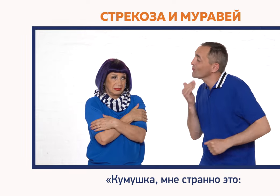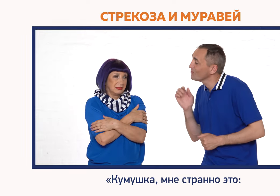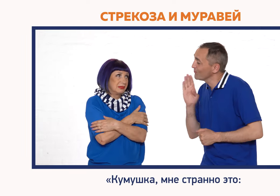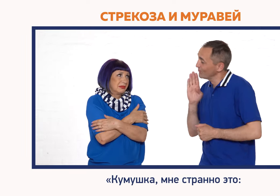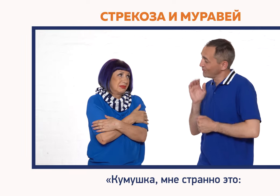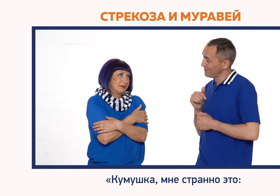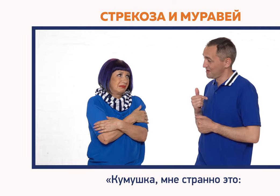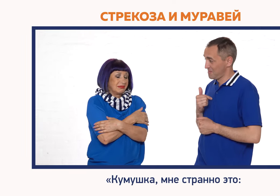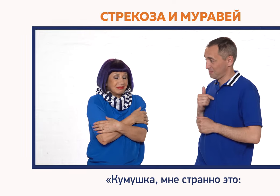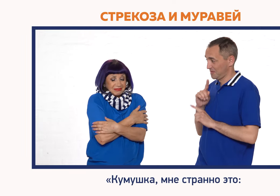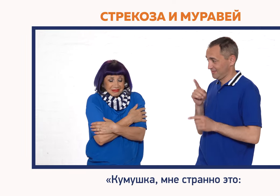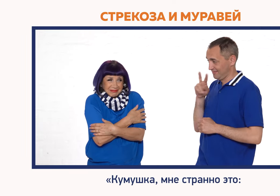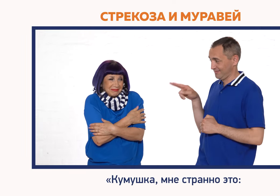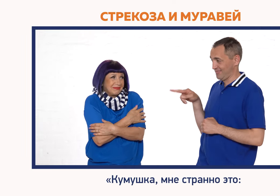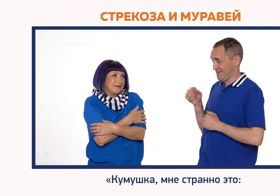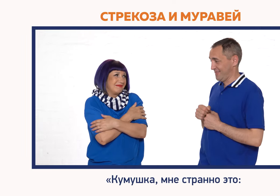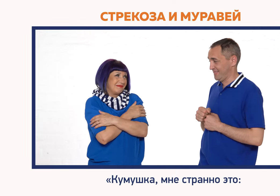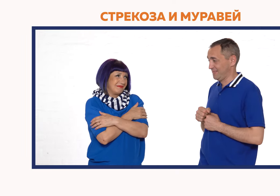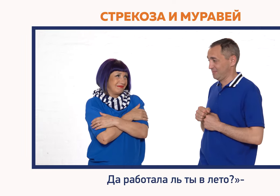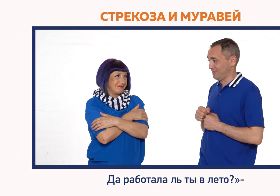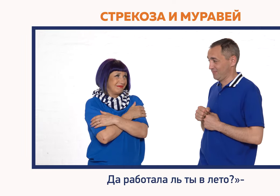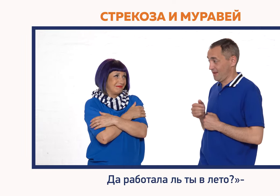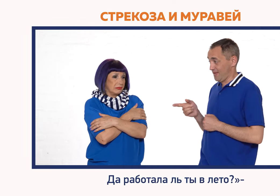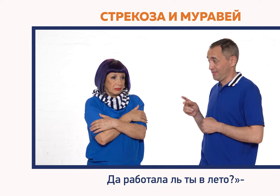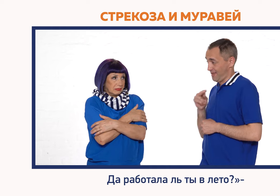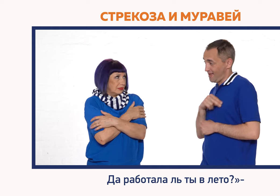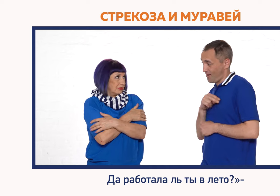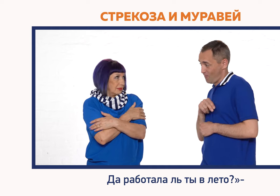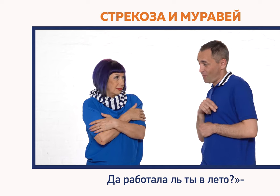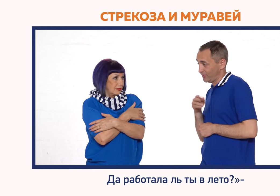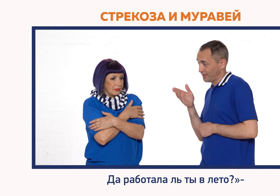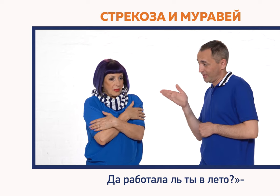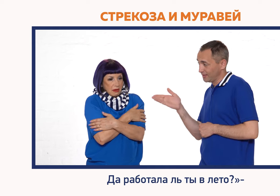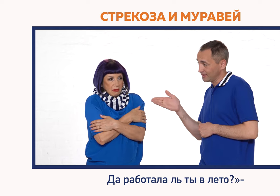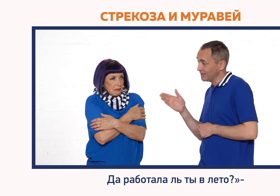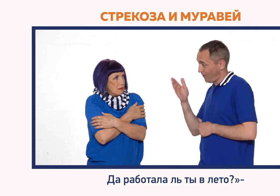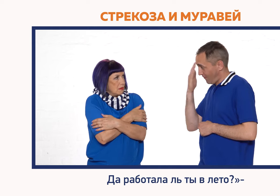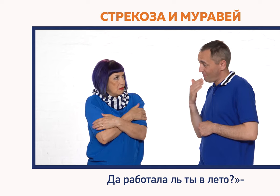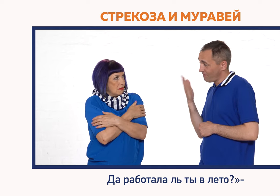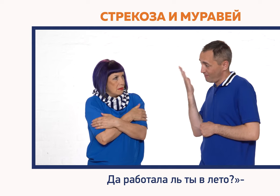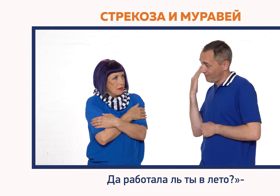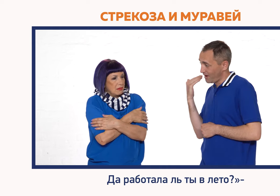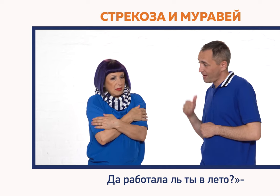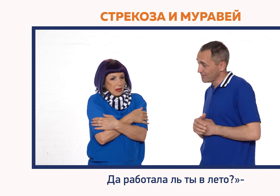Кумушка, мне странно это. Да работала ли ты в лето?